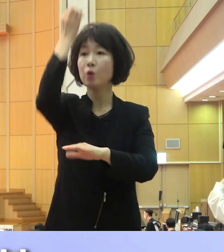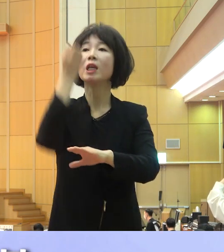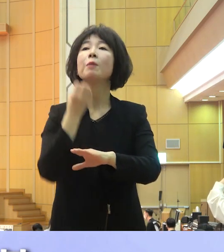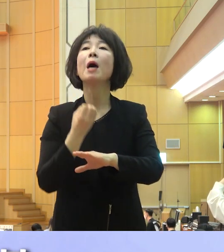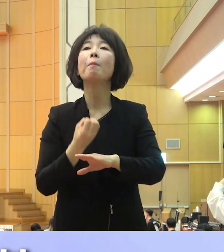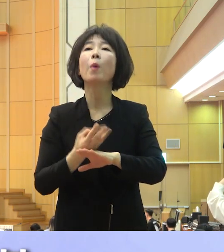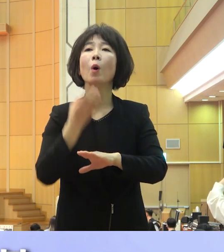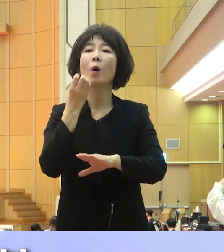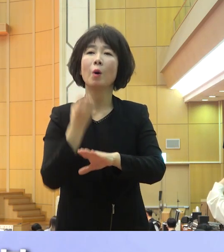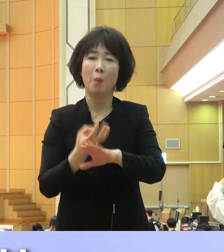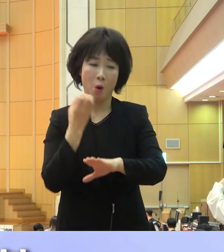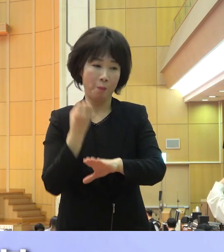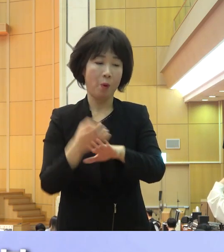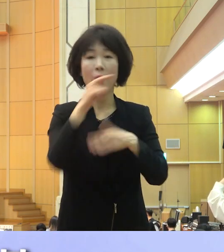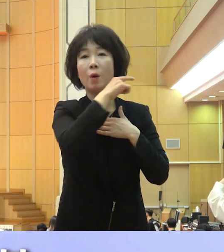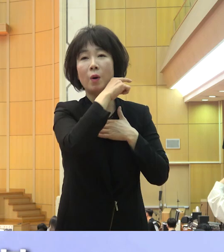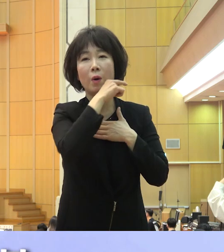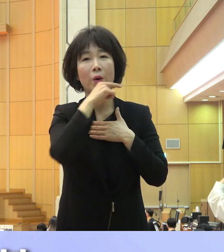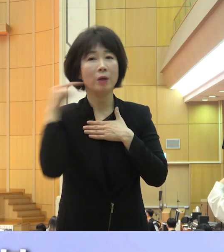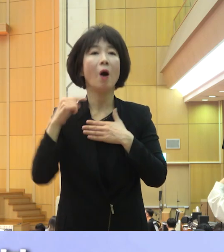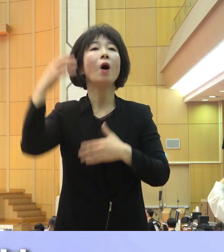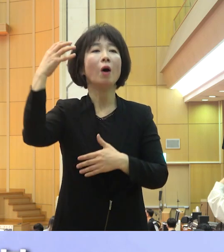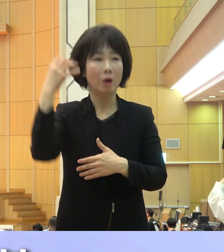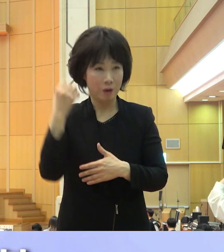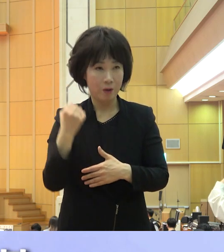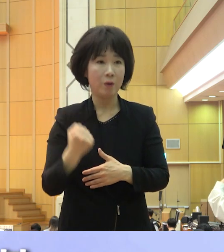이루셨네. 주님의